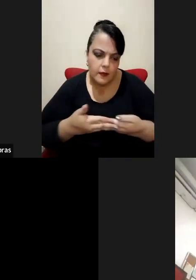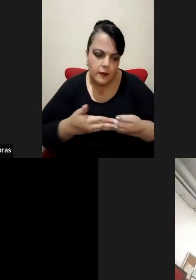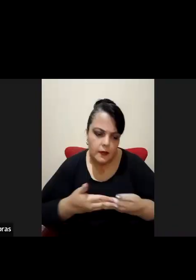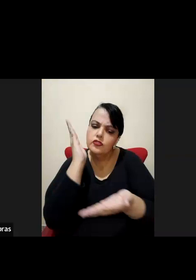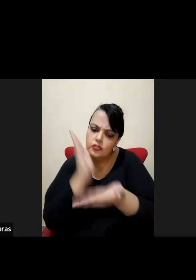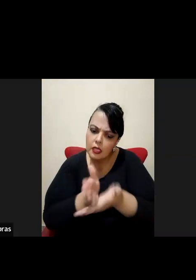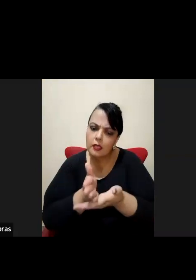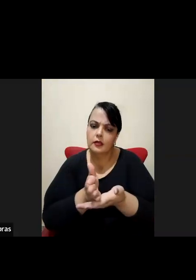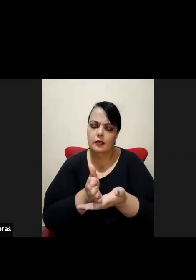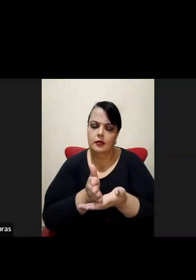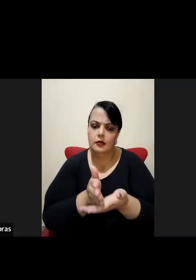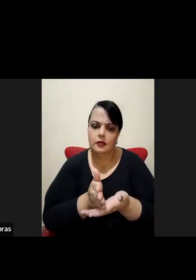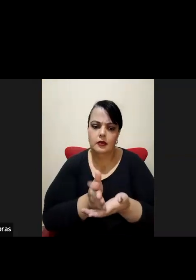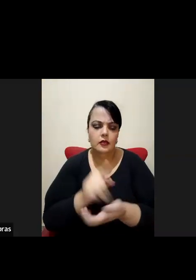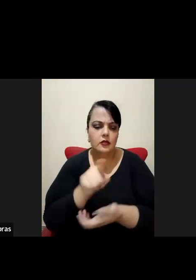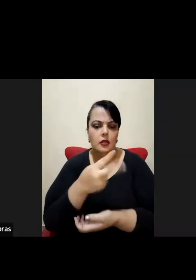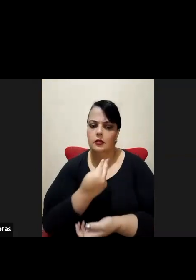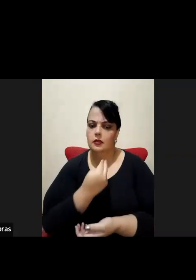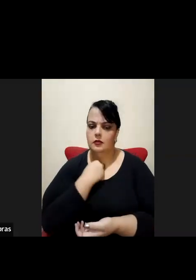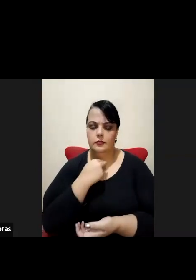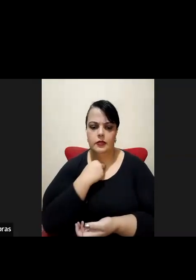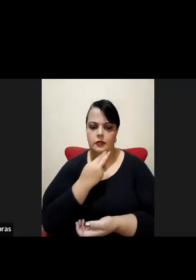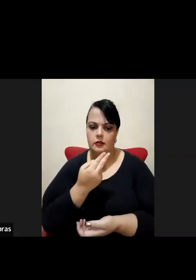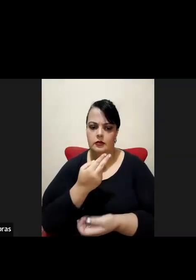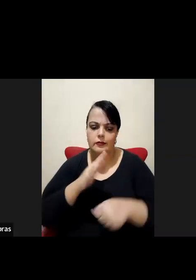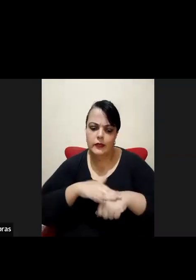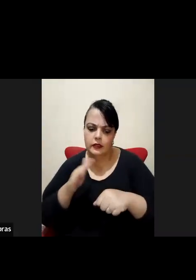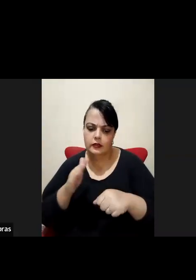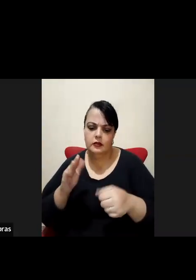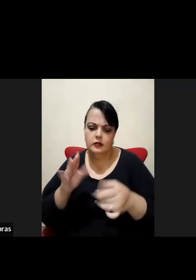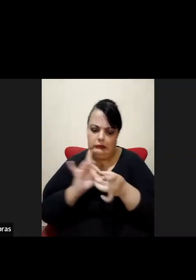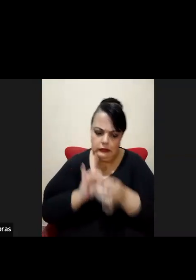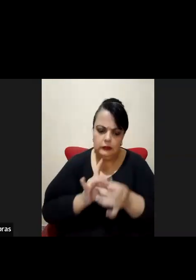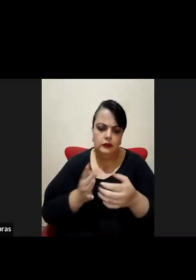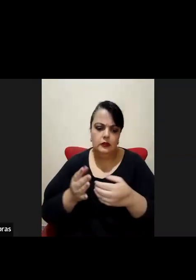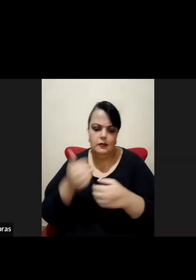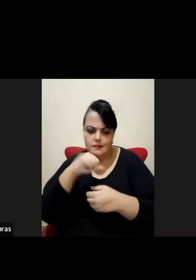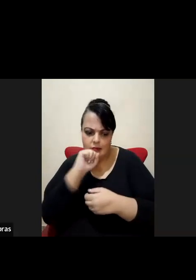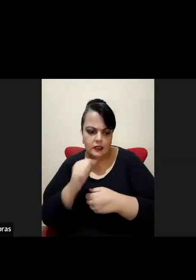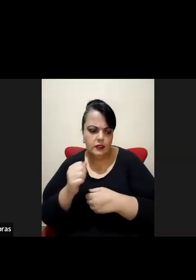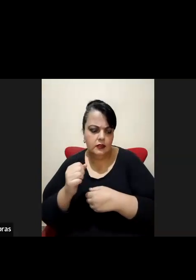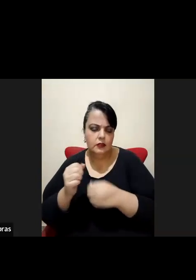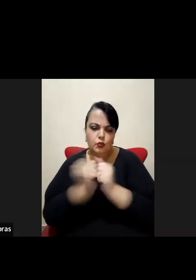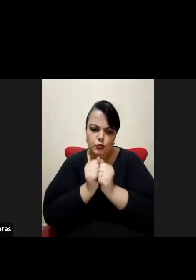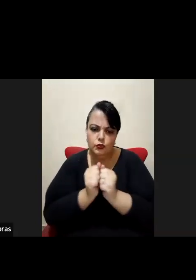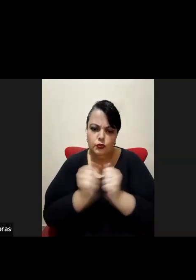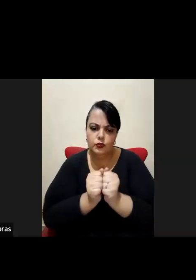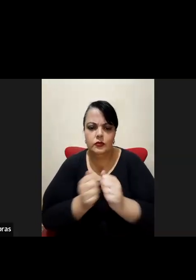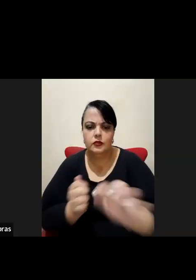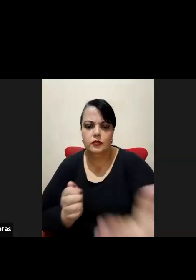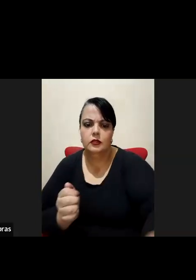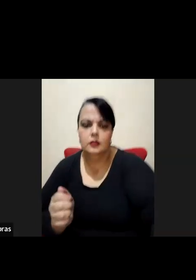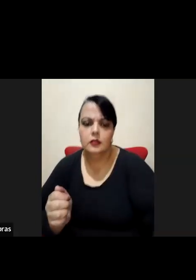né? Você não pode mais ficar grudado nessa mulher que é a sua mãe, porque ela